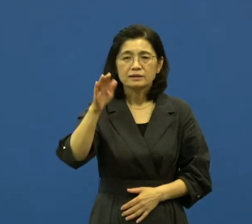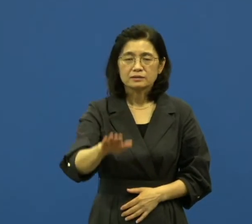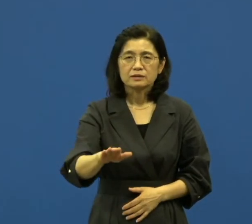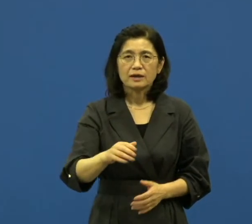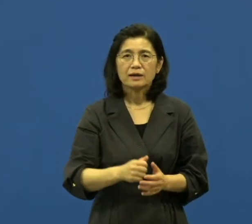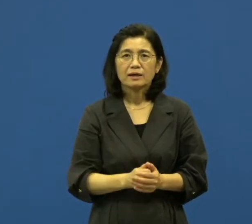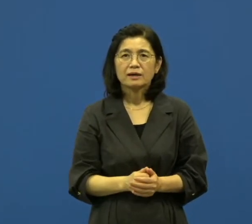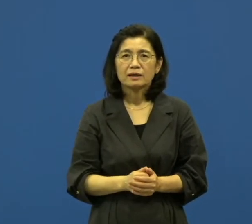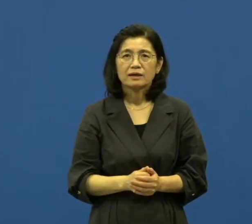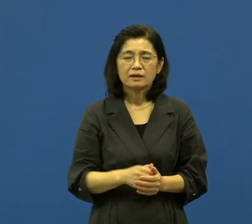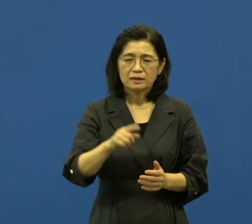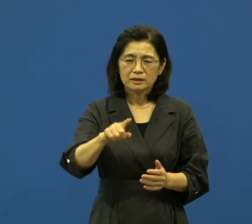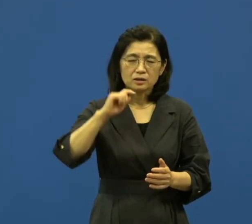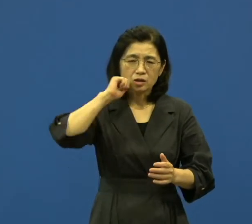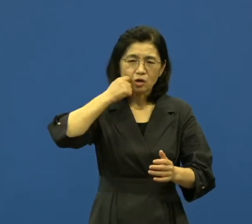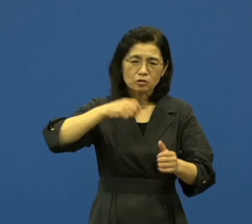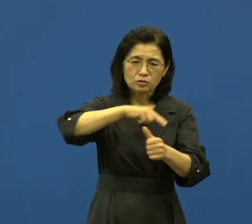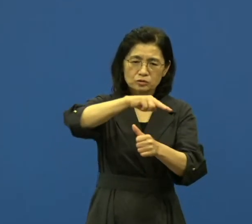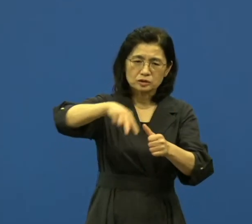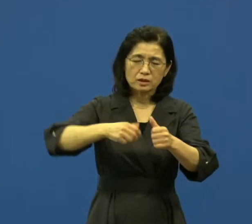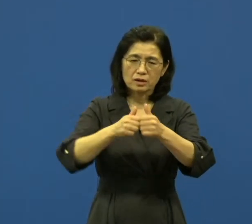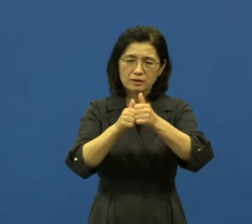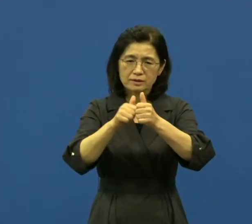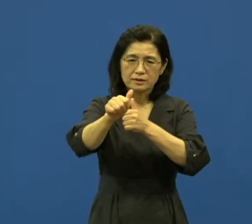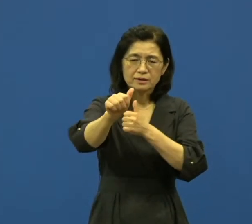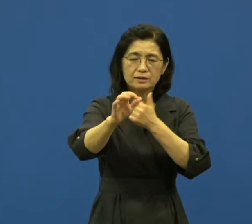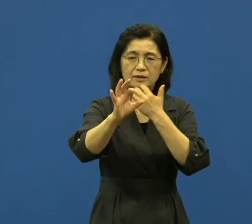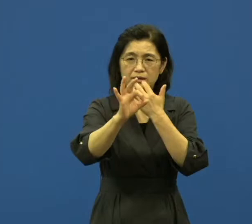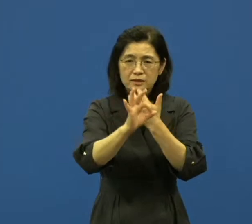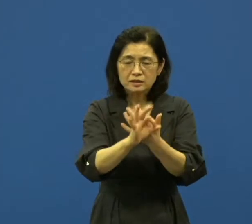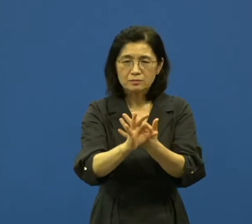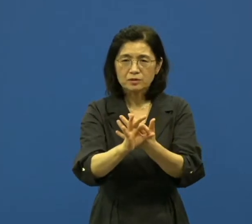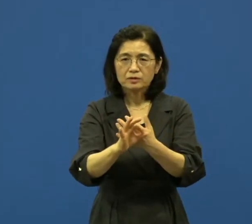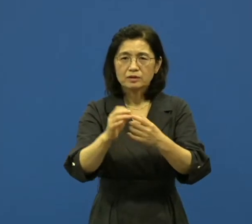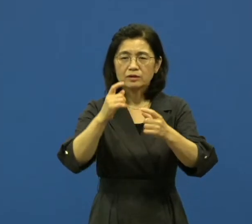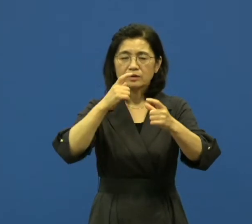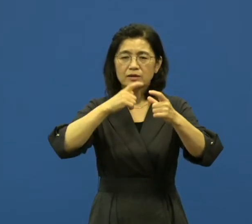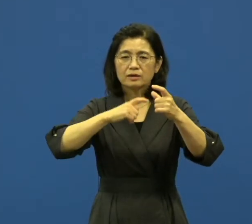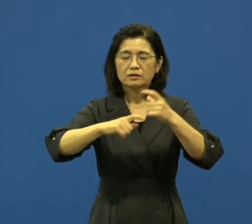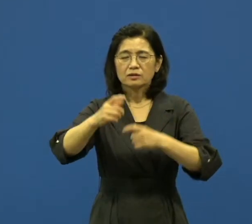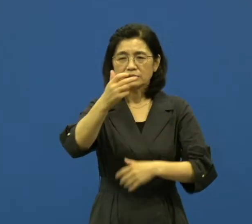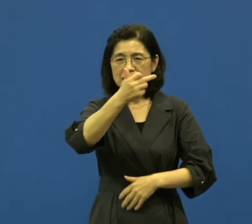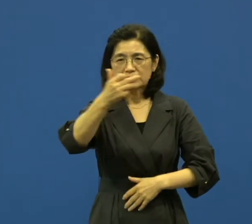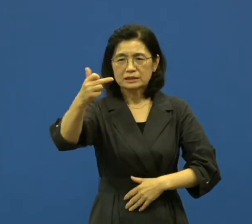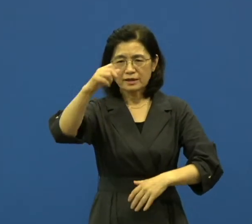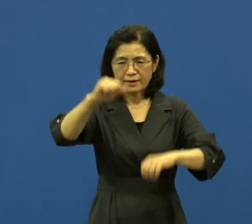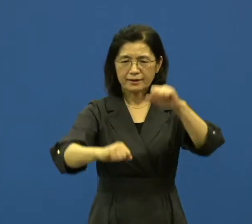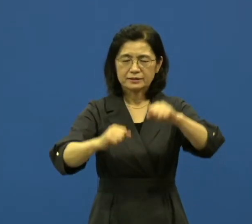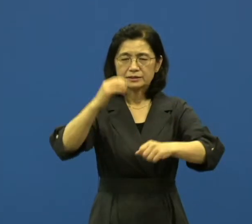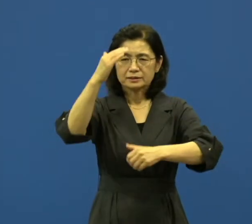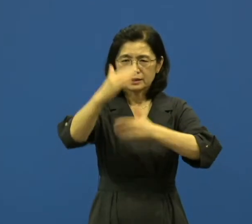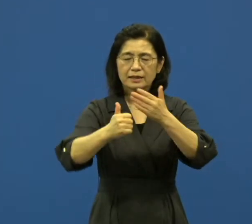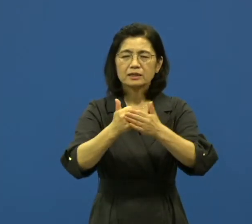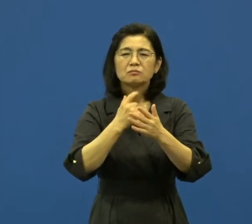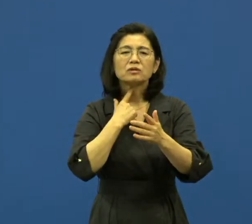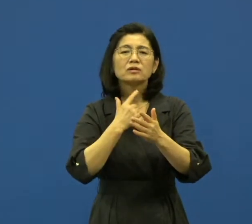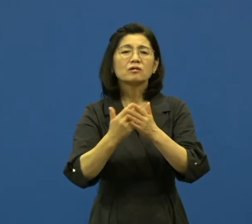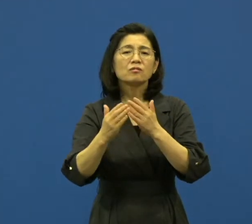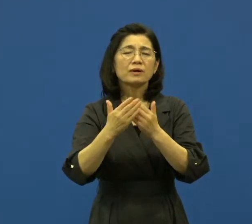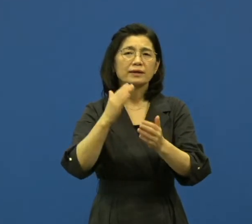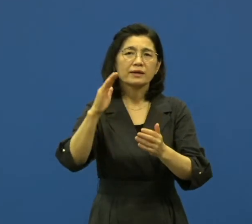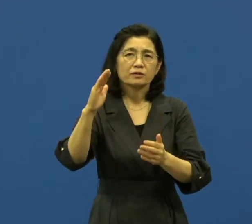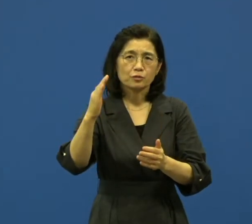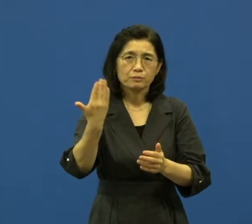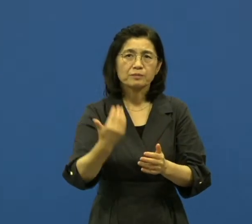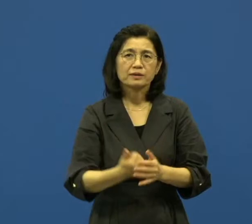넘으면 우리의 눈에 보이는 것보다 더 크게 역사하시는 하나님의 손길이 나를 붙잡을 수 있고 그